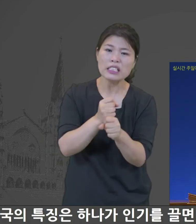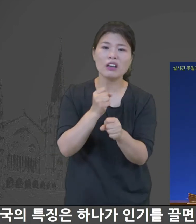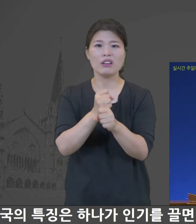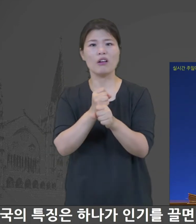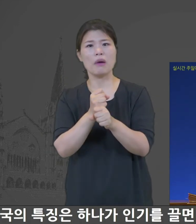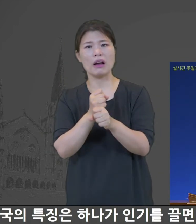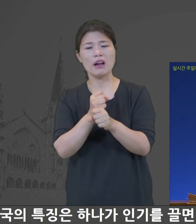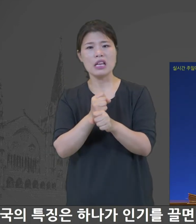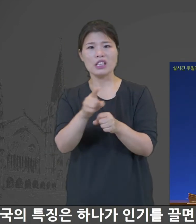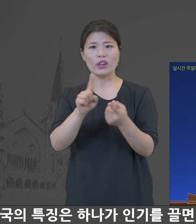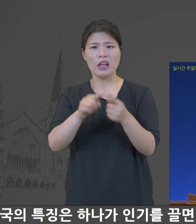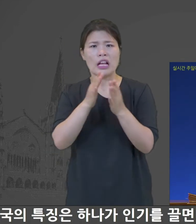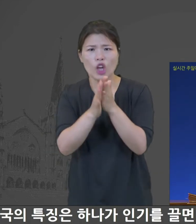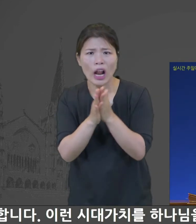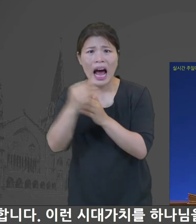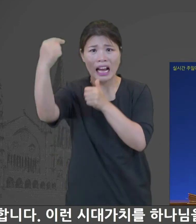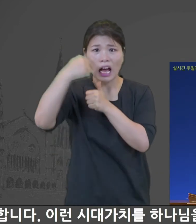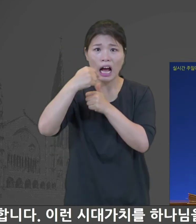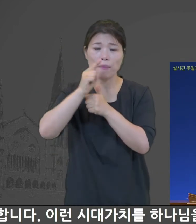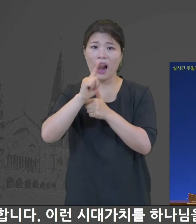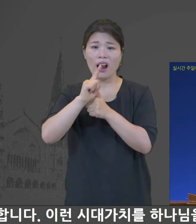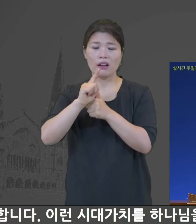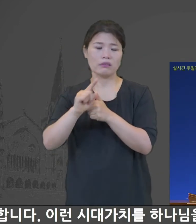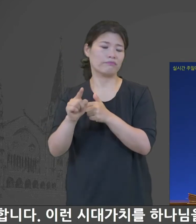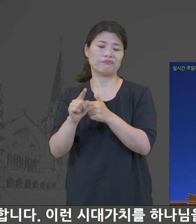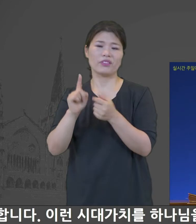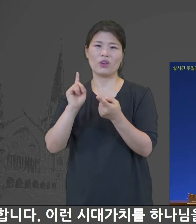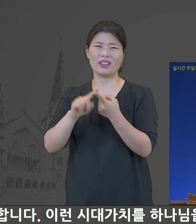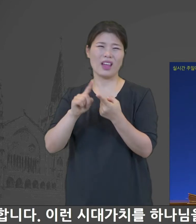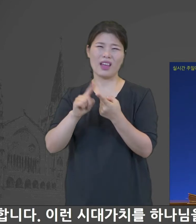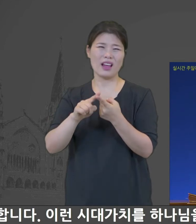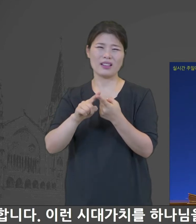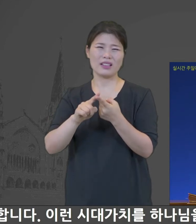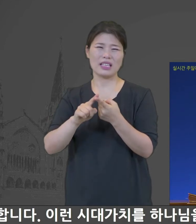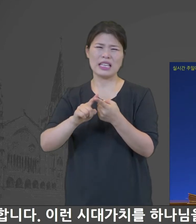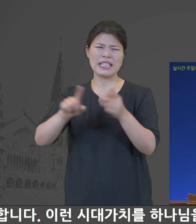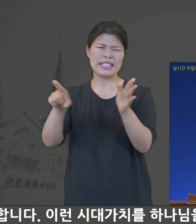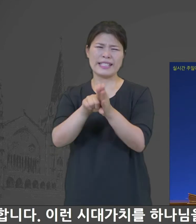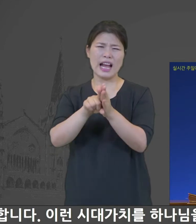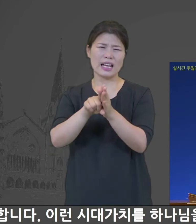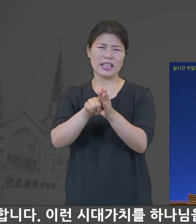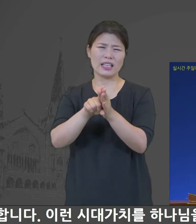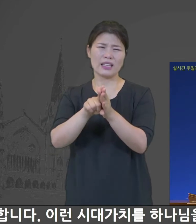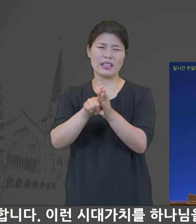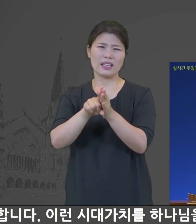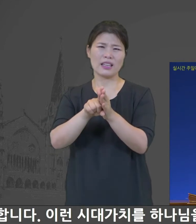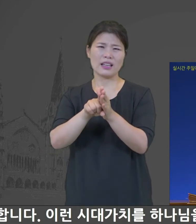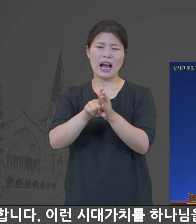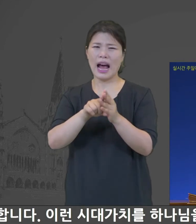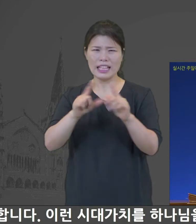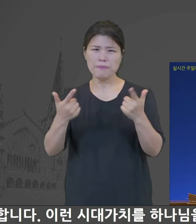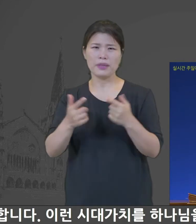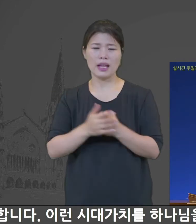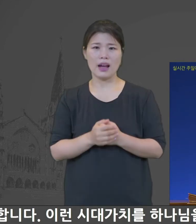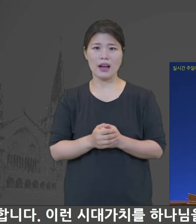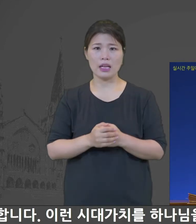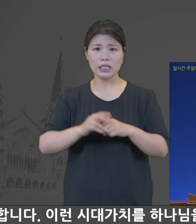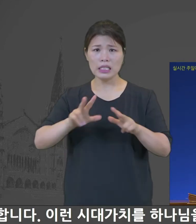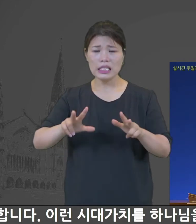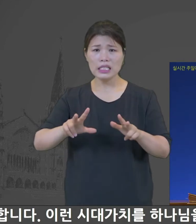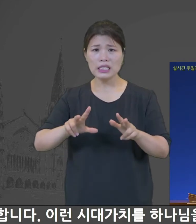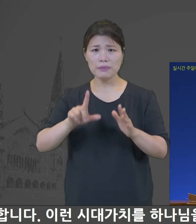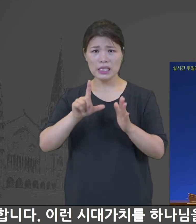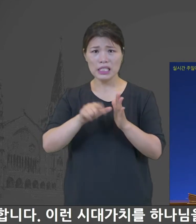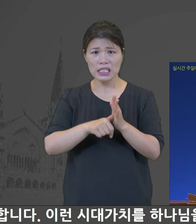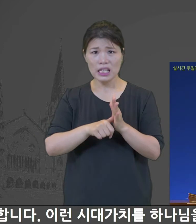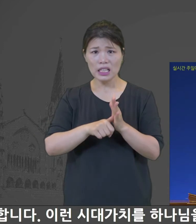그런 데다 절하라 이런 게 그 신앙을 위협하는 게 아니거든요. 이 세상에 강한 흐름이 있는데 그